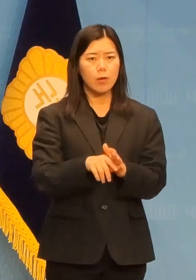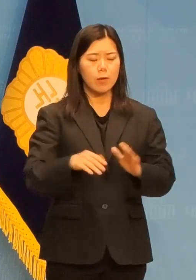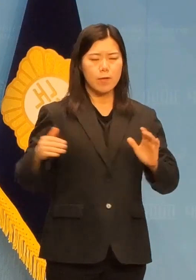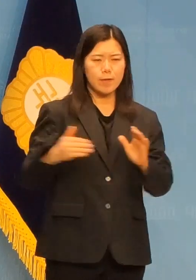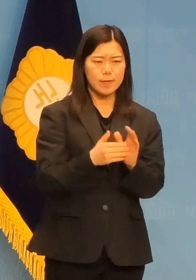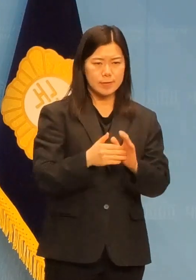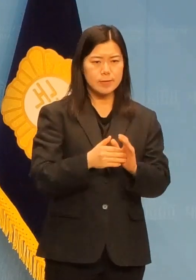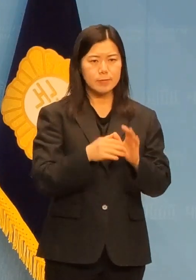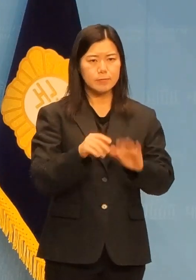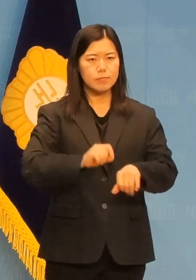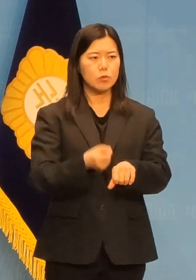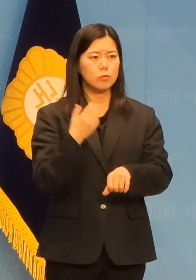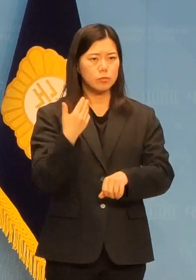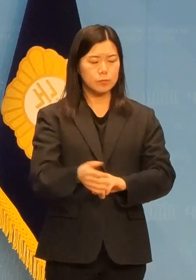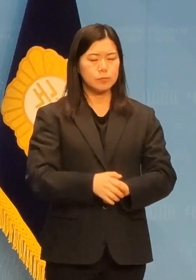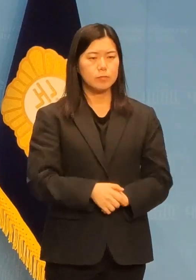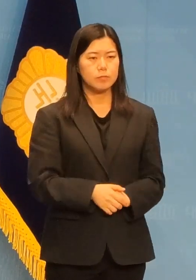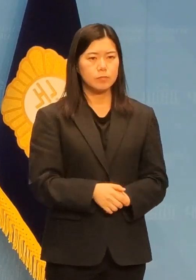책임을 묻겠습니다.